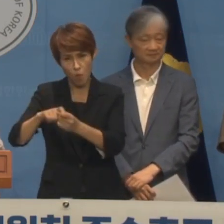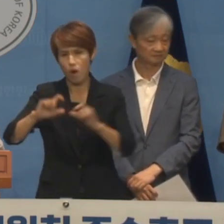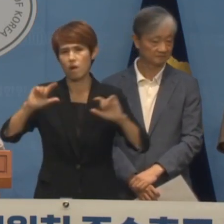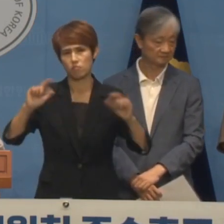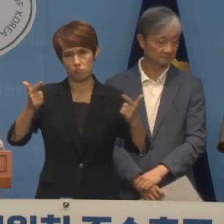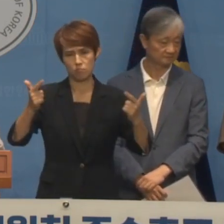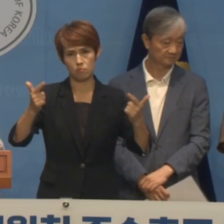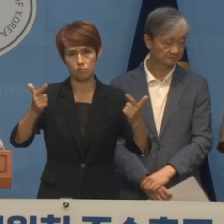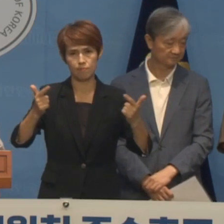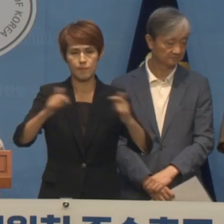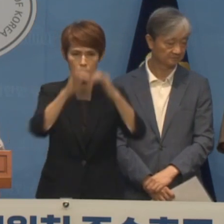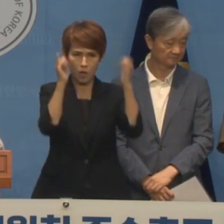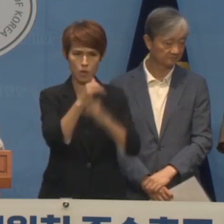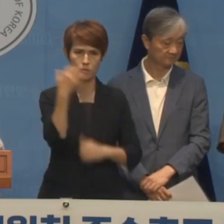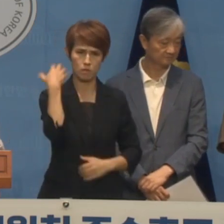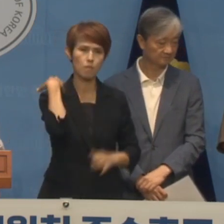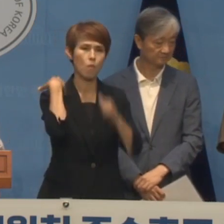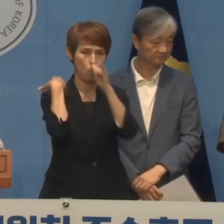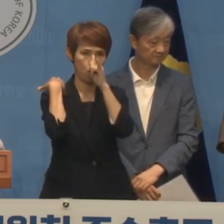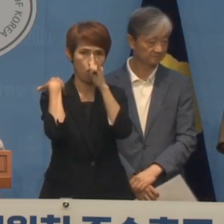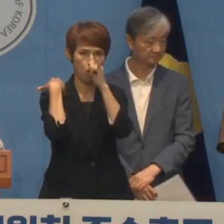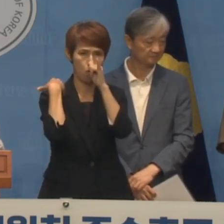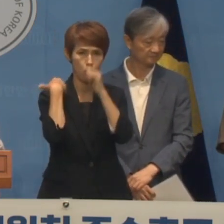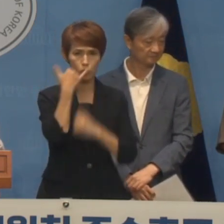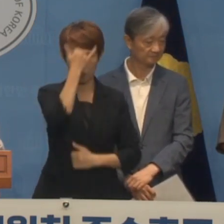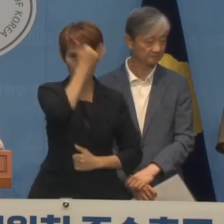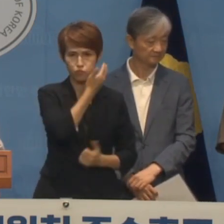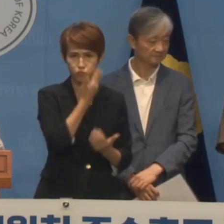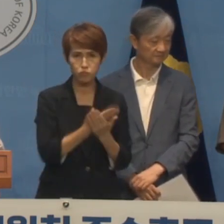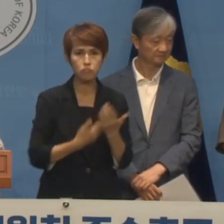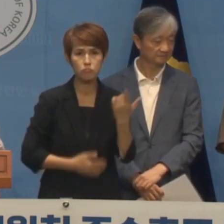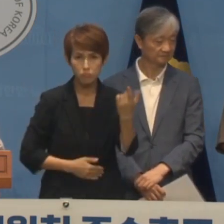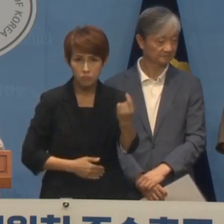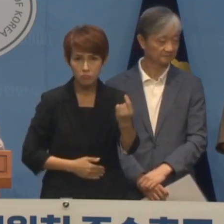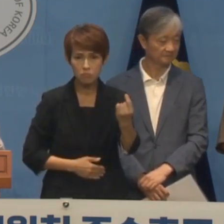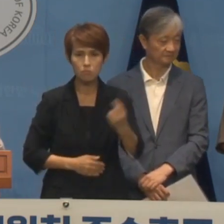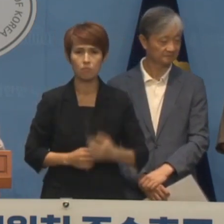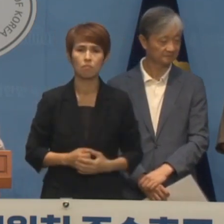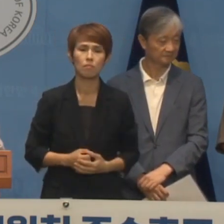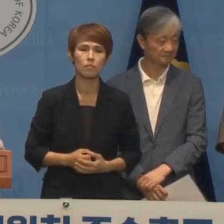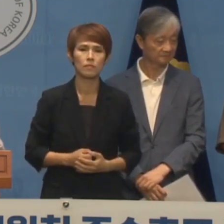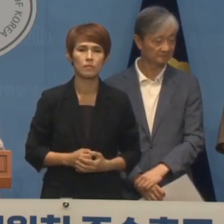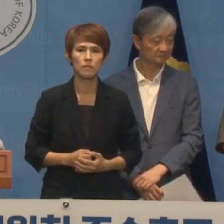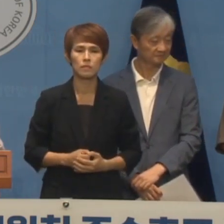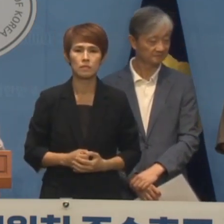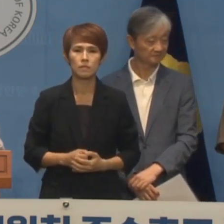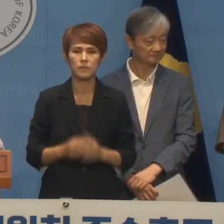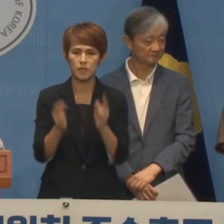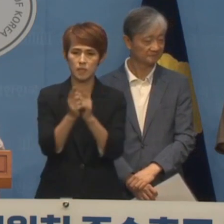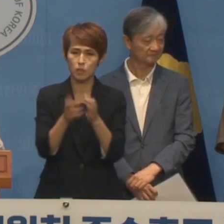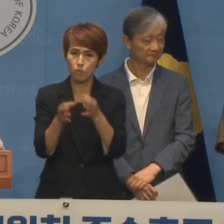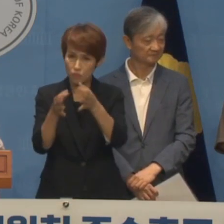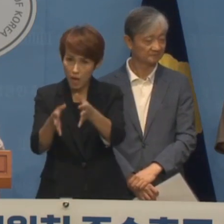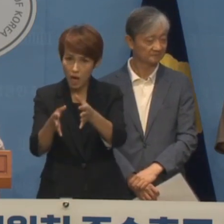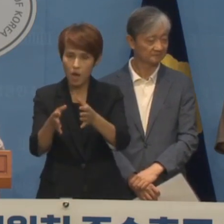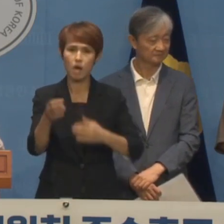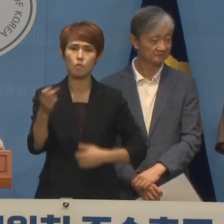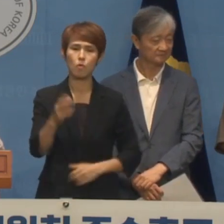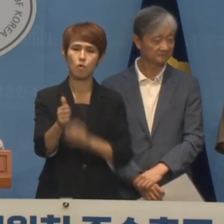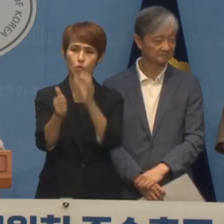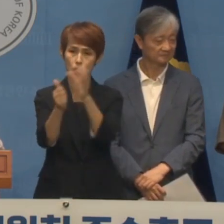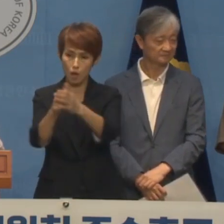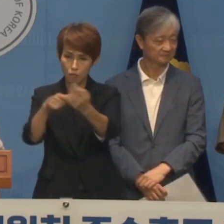것이 아닌 사회적 책임과 도덕성을 담보해야 합니다. 하기에 직접 투자뿐만 아니라 위탁